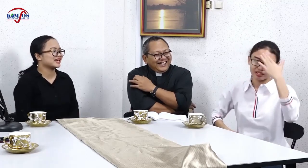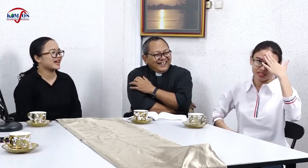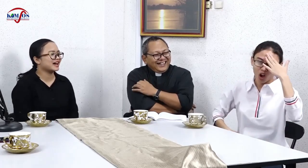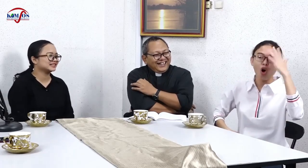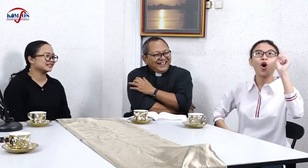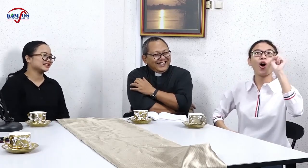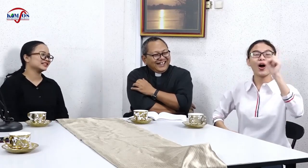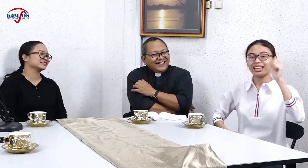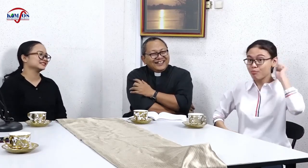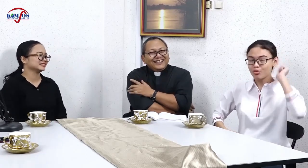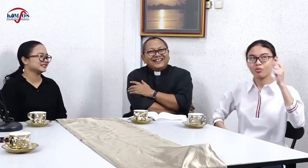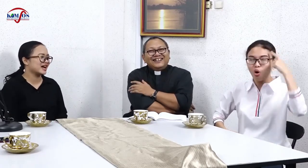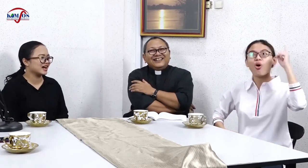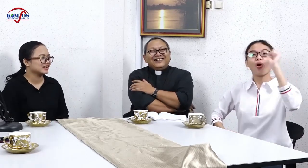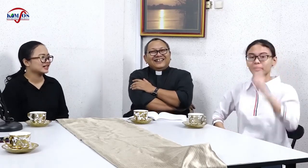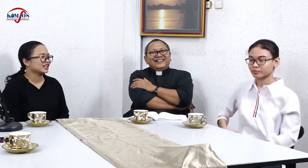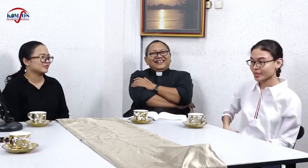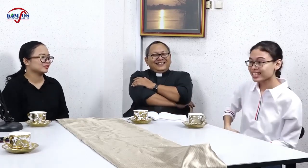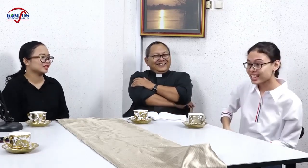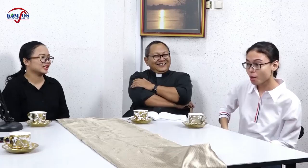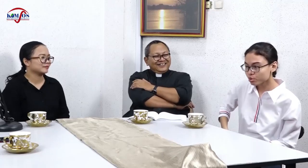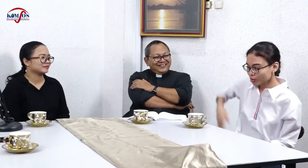bisa salah artis ya